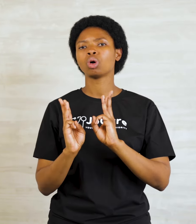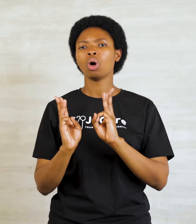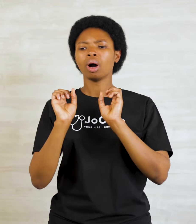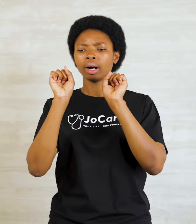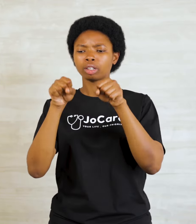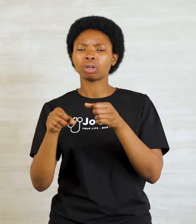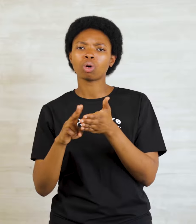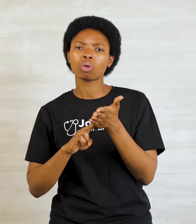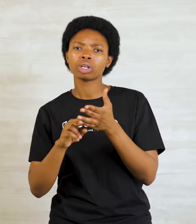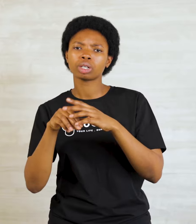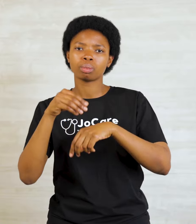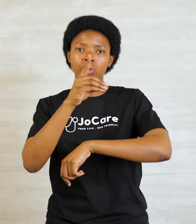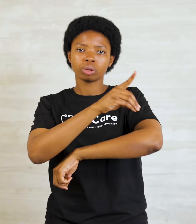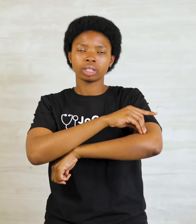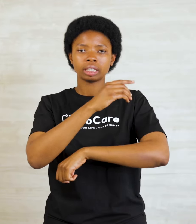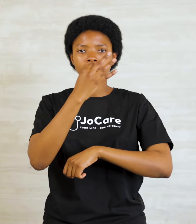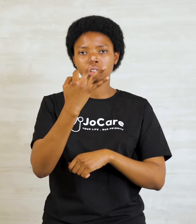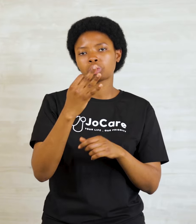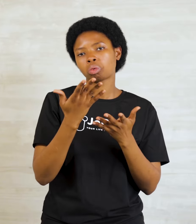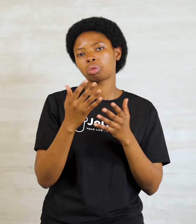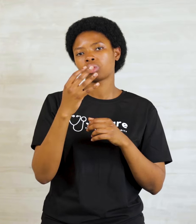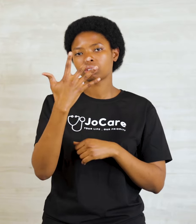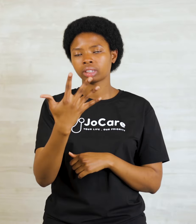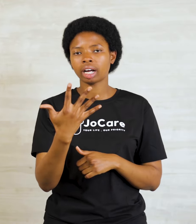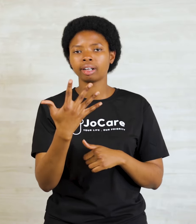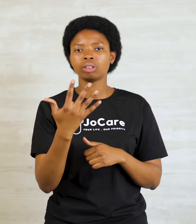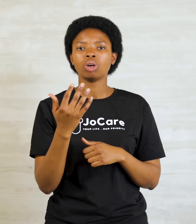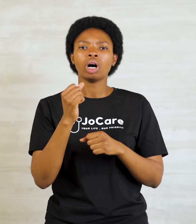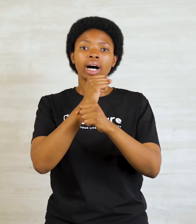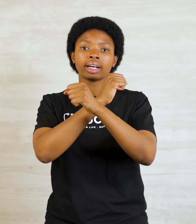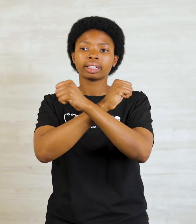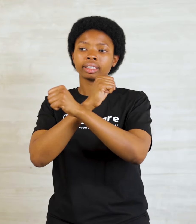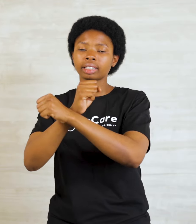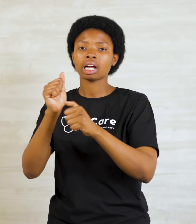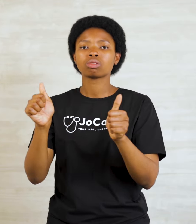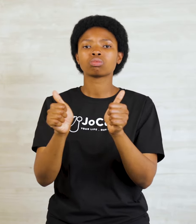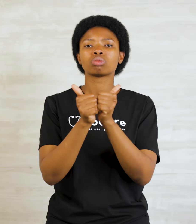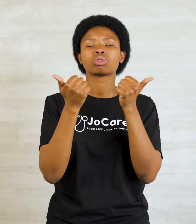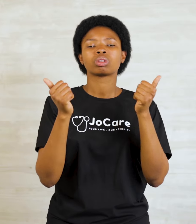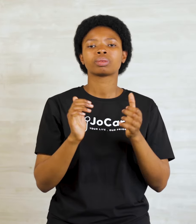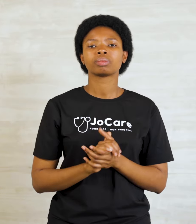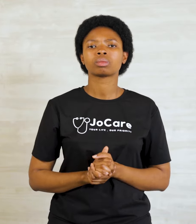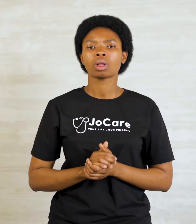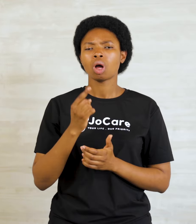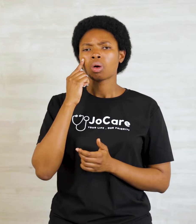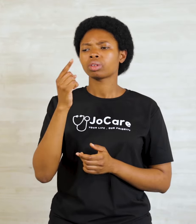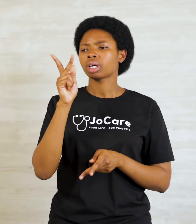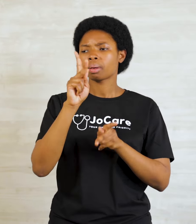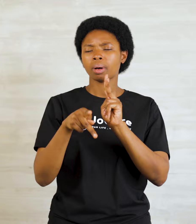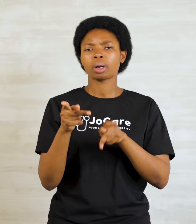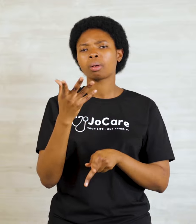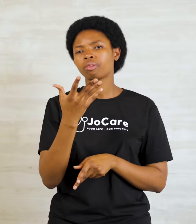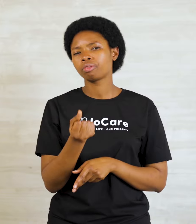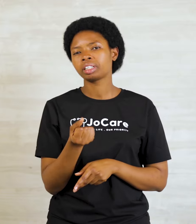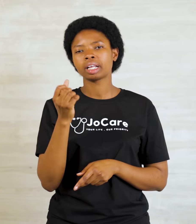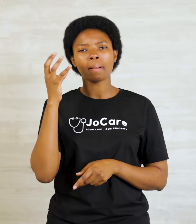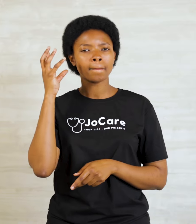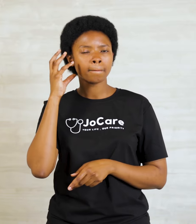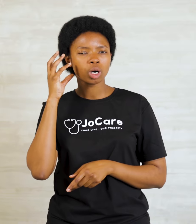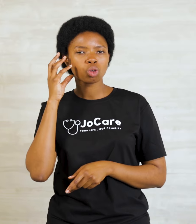cy'iminsi itatu ashobora gukoresha akaba yakirinda za nkurikizo. Yego. Nyine ugasanga abantu bafite amakuru make, ntazi n'aho ashobora